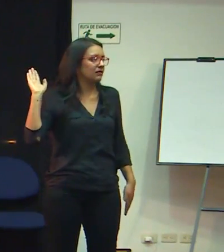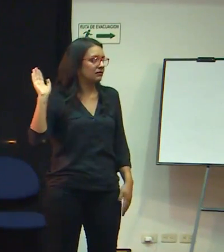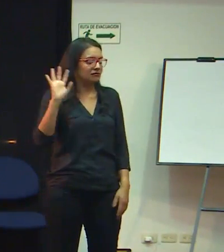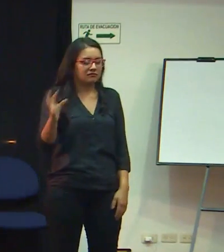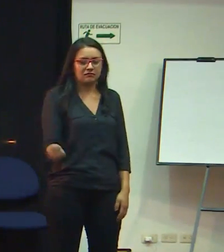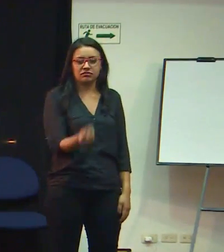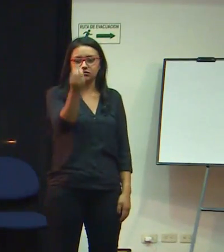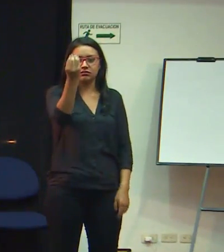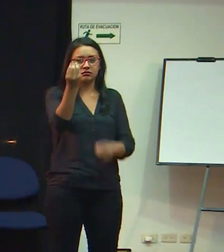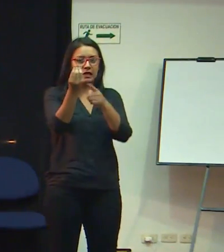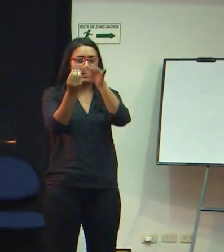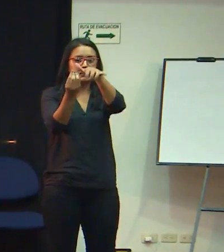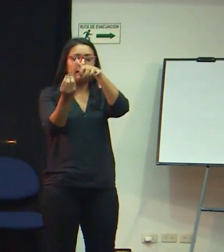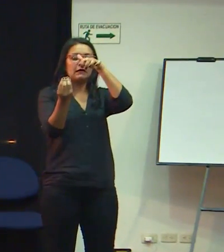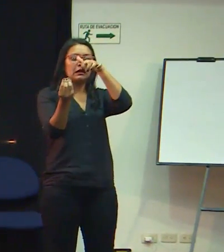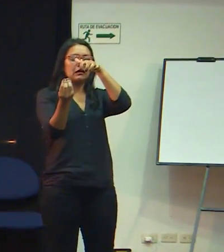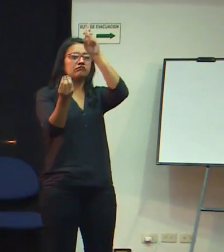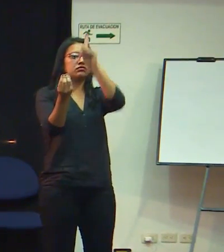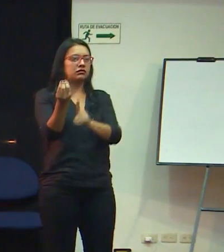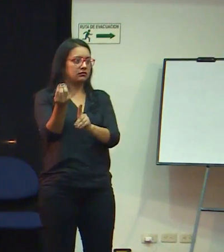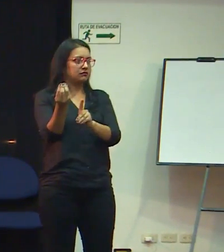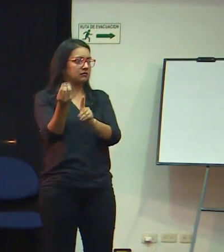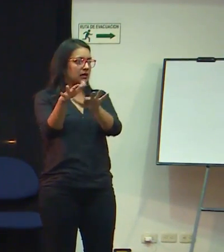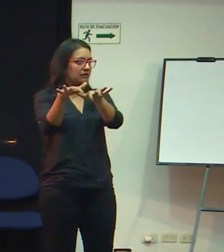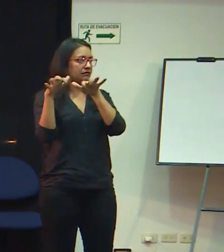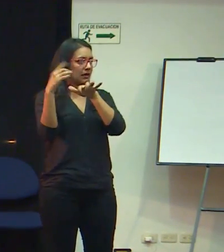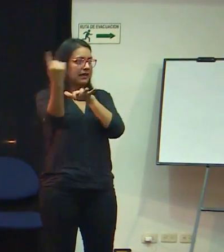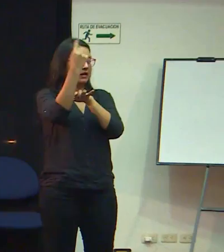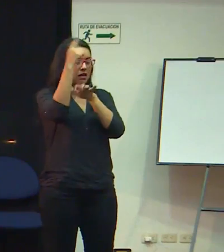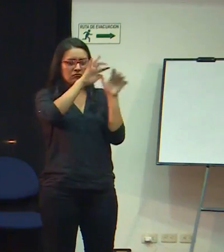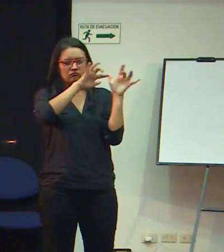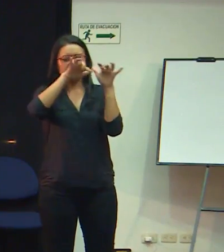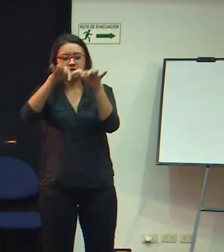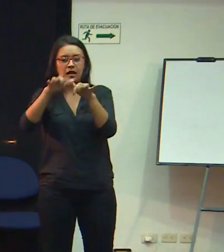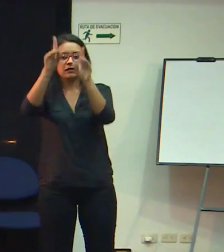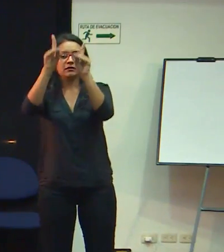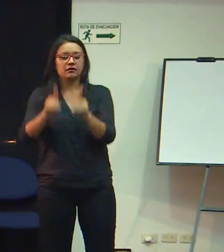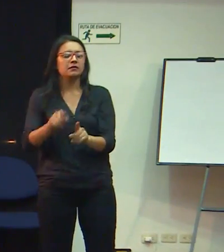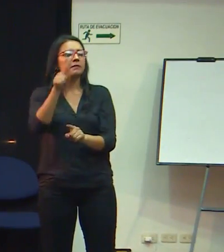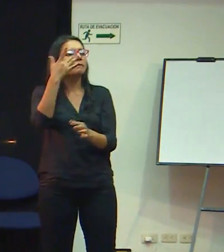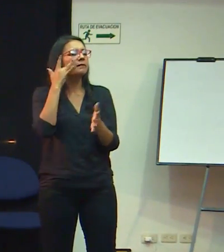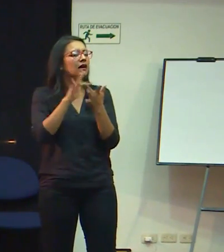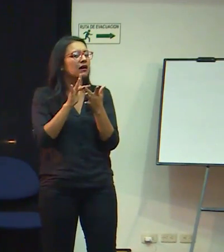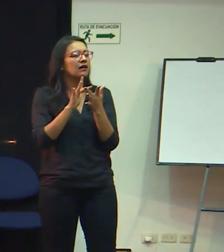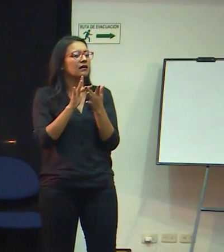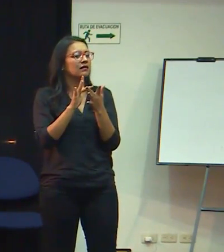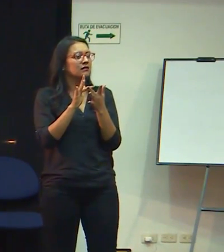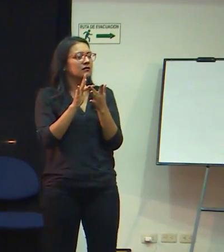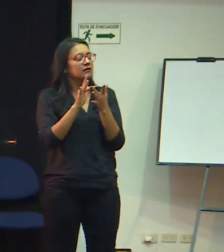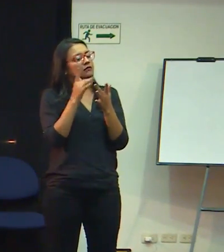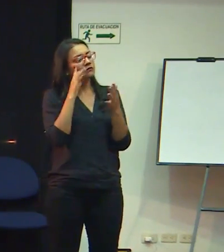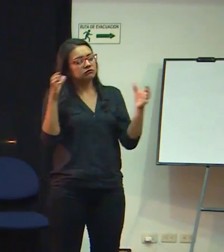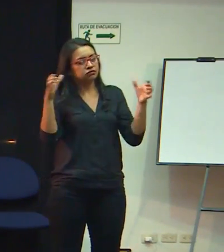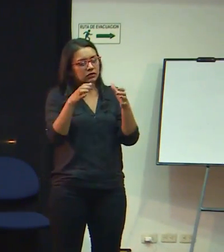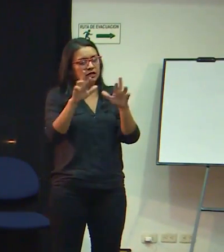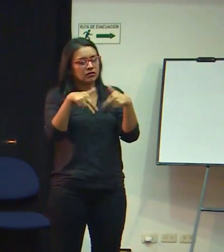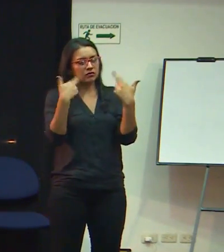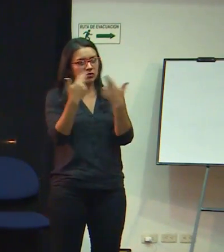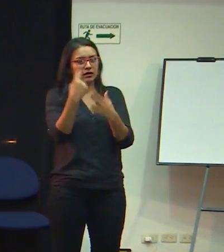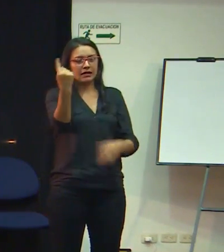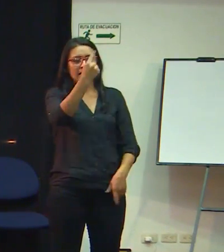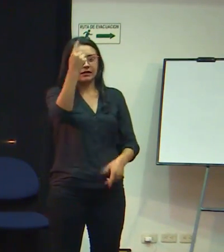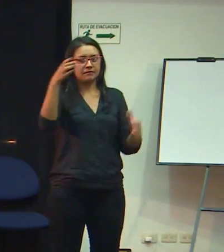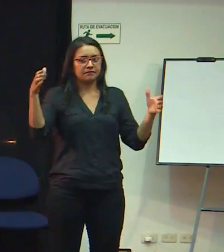de decisión de la universidad, ¿sí? Una asamblea general que hace parte también de una asamblea multiestamentaria.